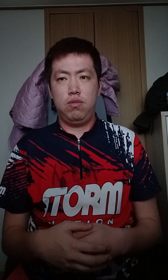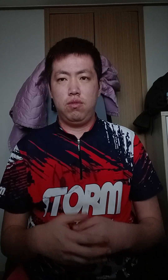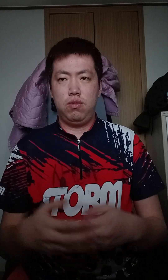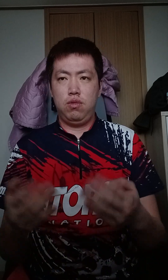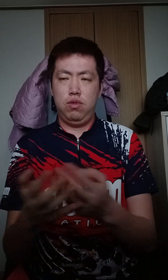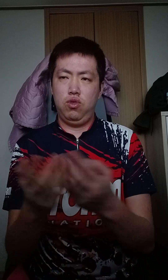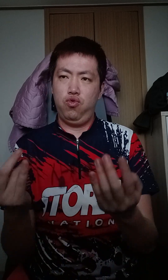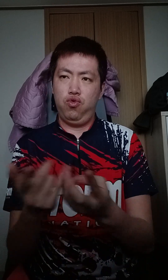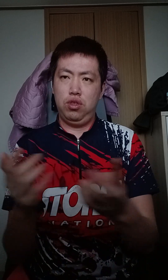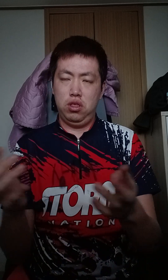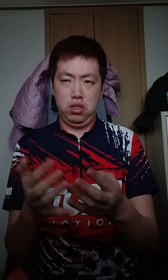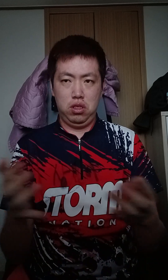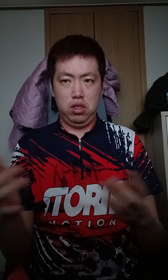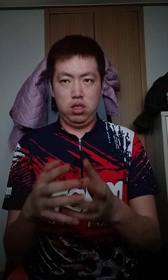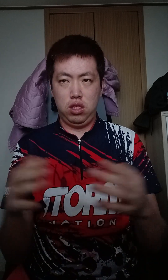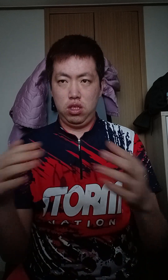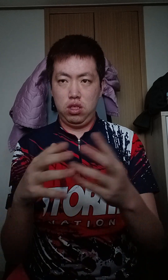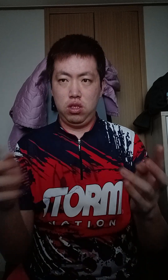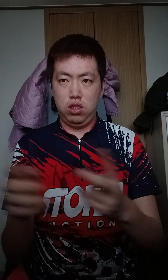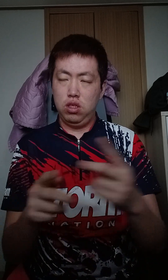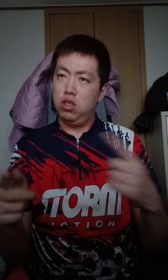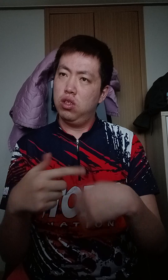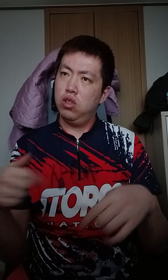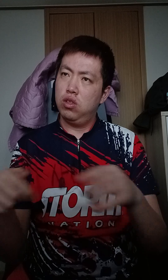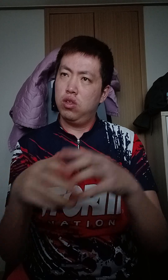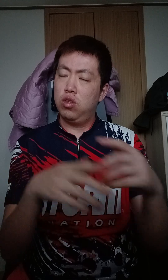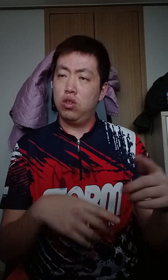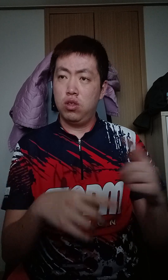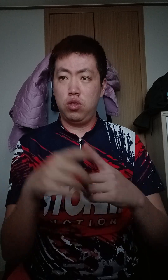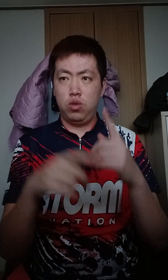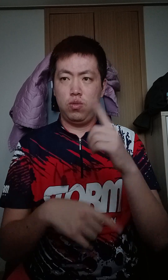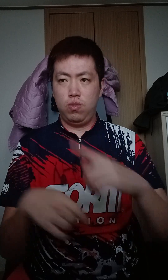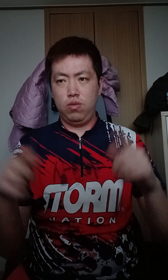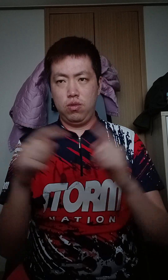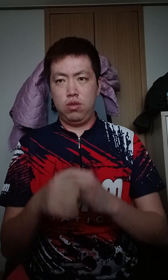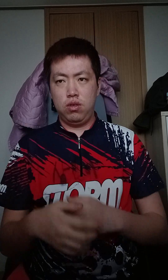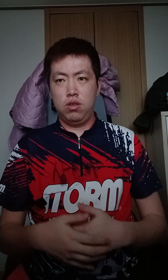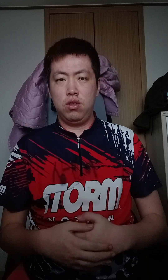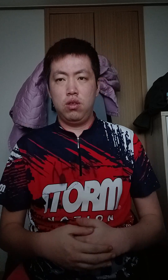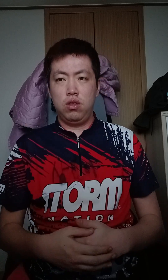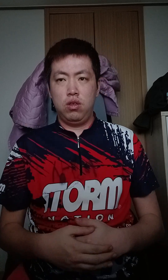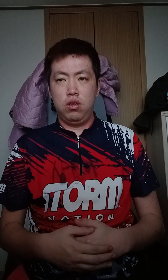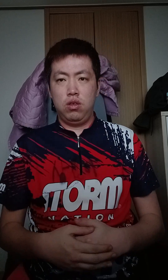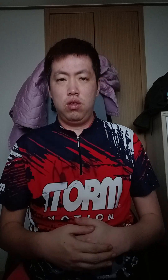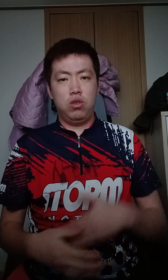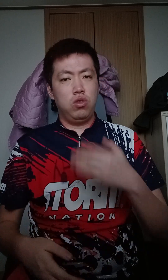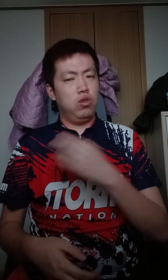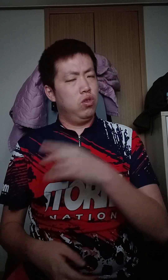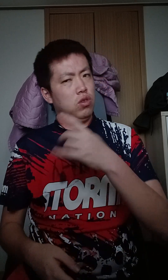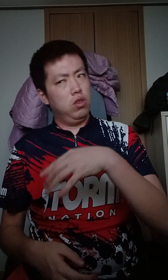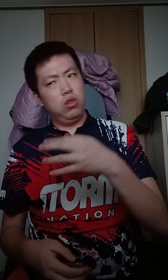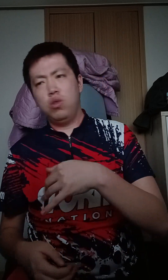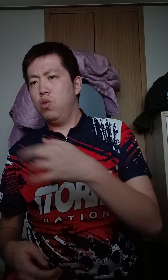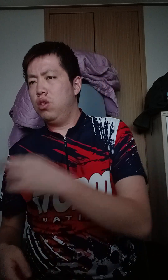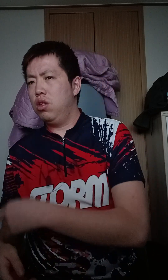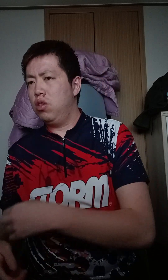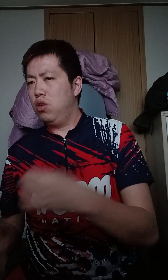장애인들도 공원 등에서 산책을 할 때 화장실 이용해야 할 경우가 있습니다. 그런데 대부분 공원 내 공용